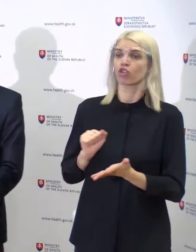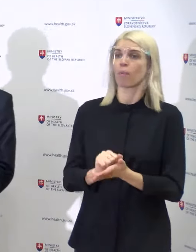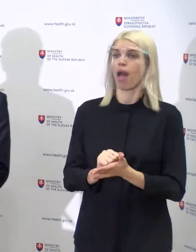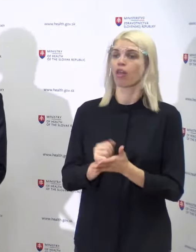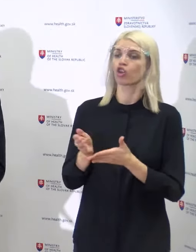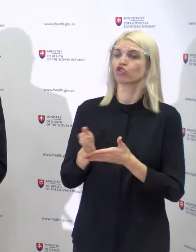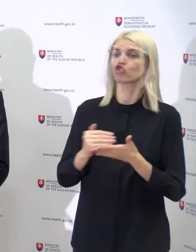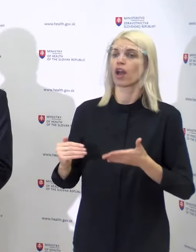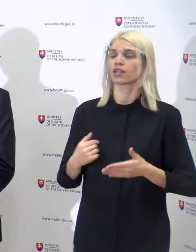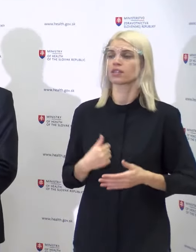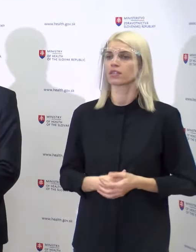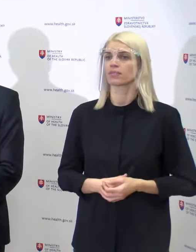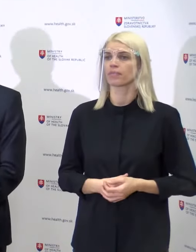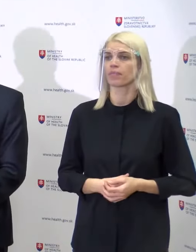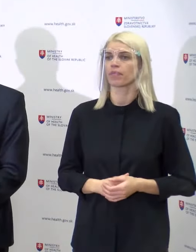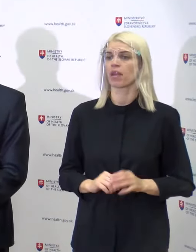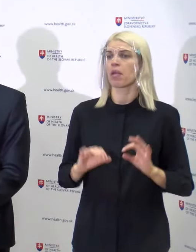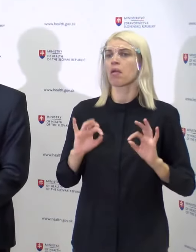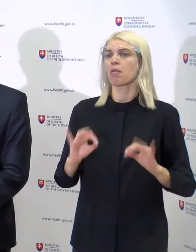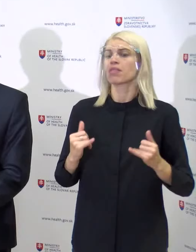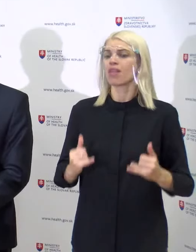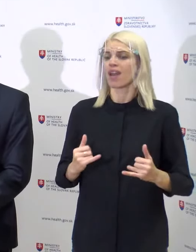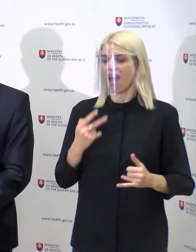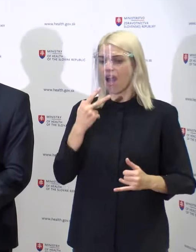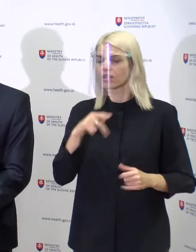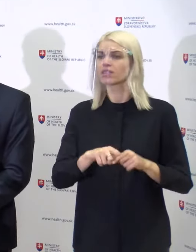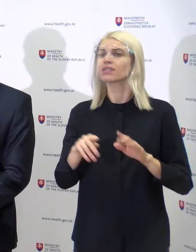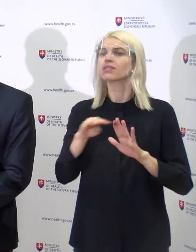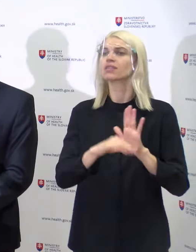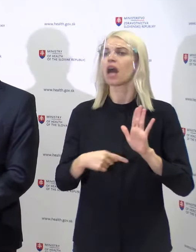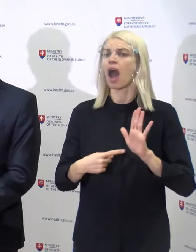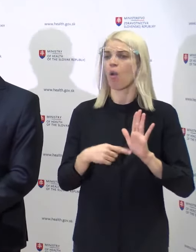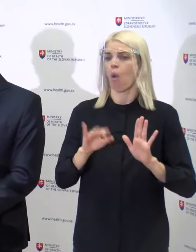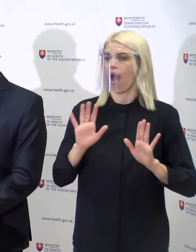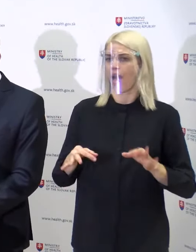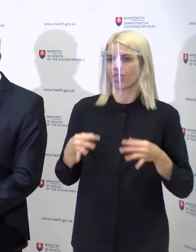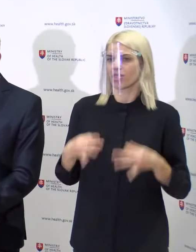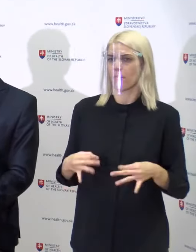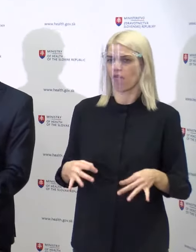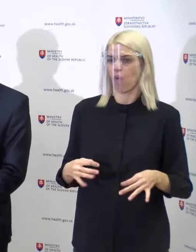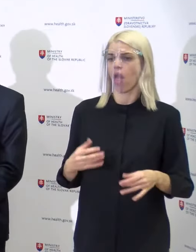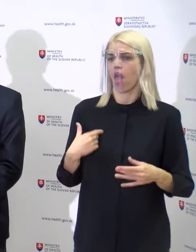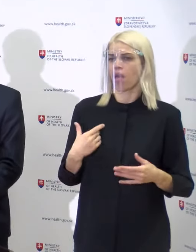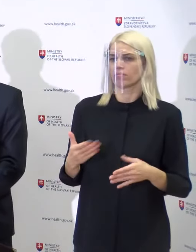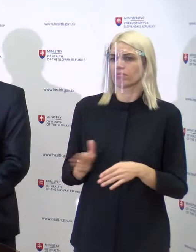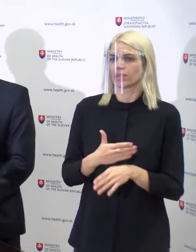Tak pravdu povedal, myslím, že dnes to nepovoluje ani zákon, takže myslím, že o tom je bezpredmetné sa baviť.